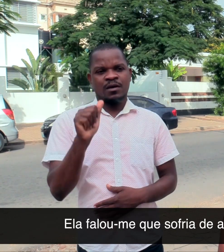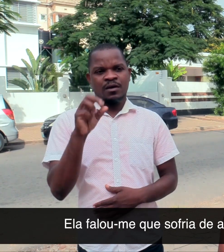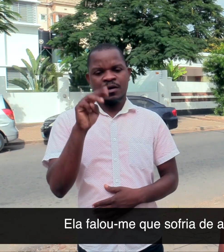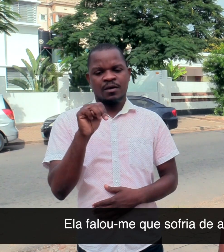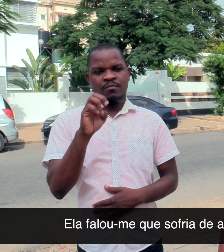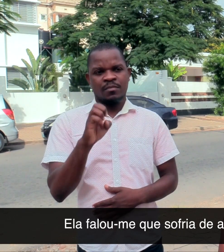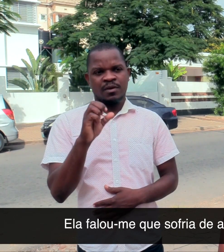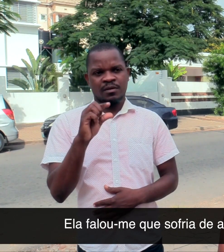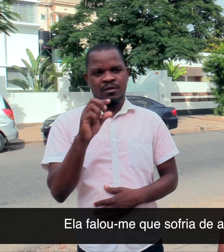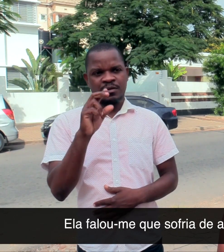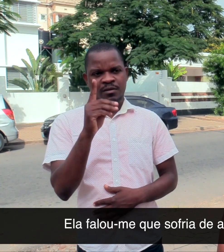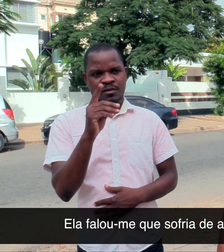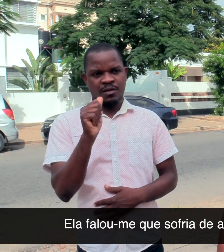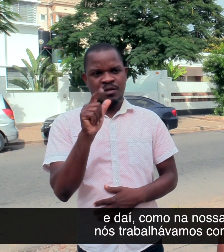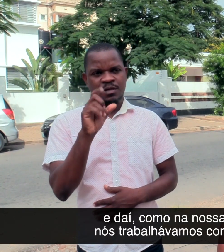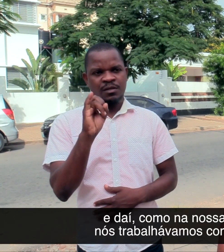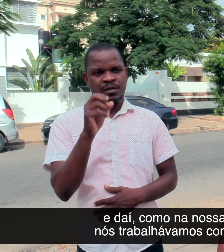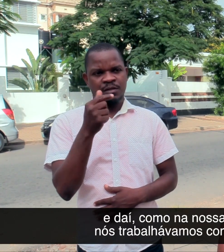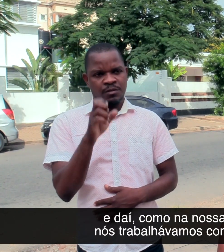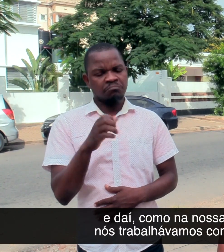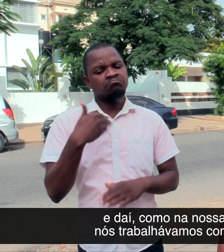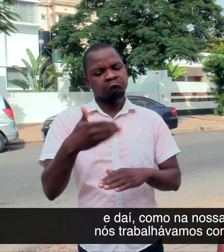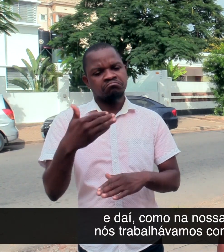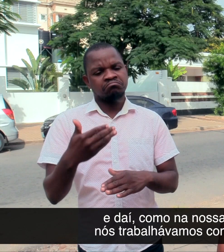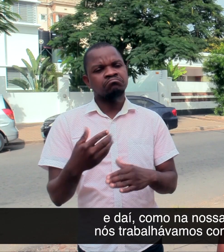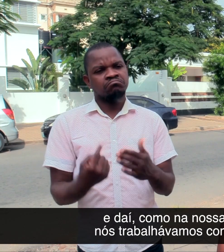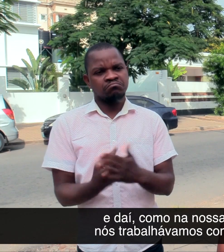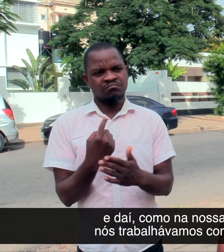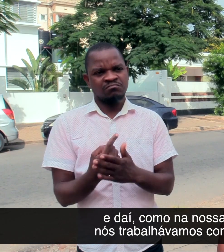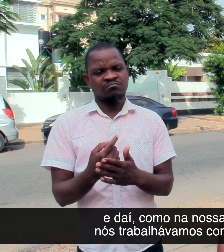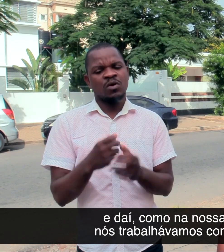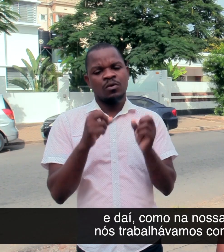sofria de amigdalite, era frequente. E daí, como